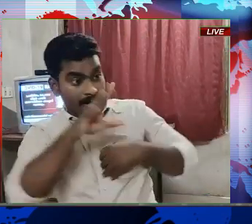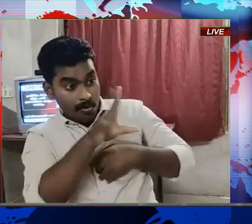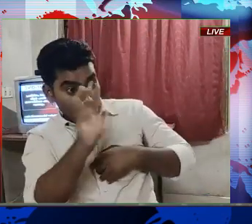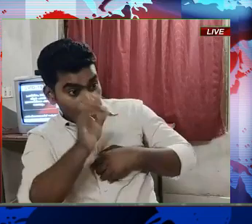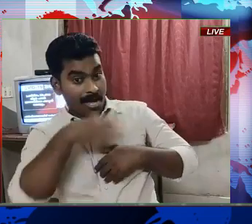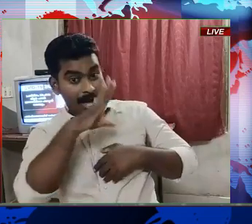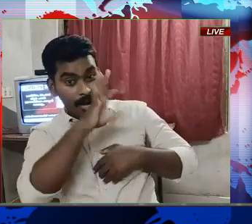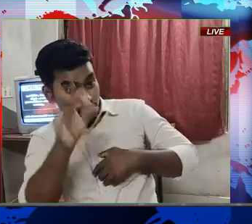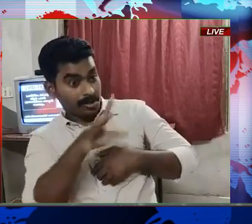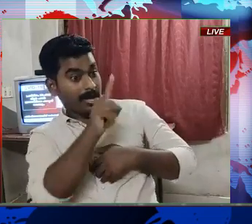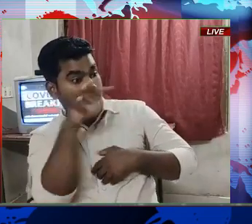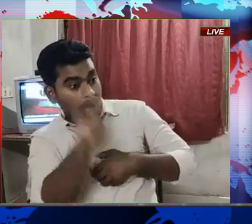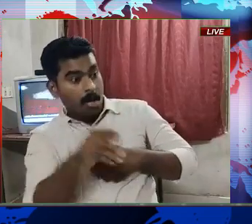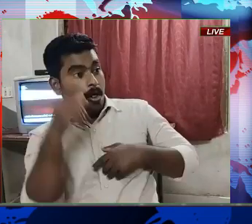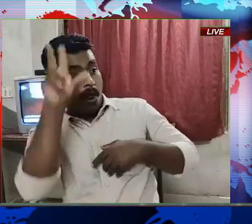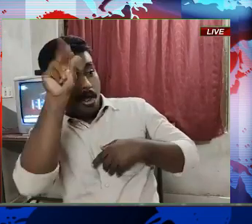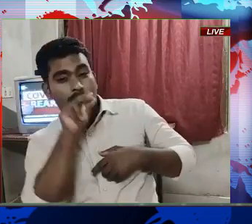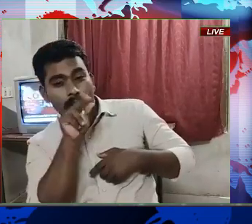വലിയ തോതിലുണ്ടാകുന്ന